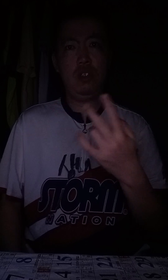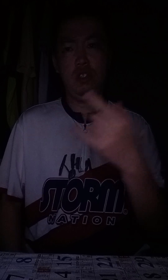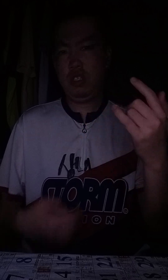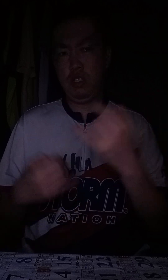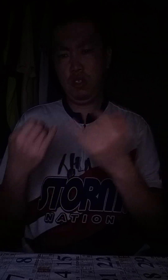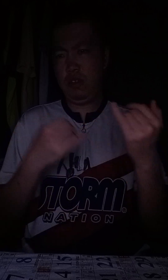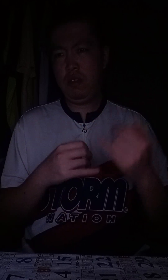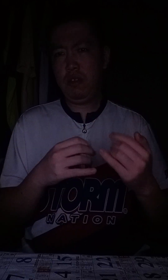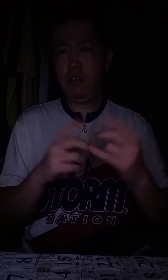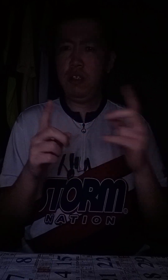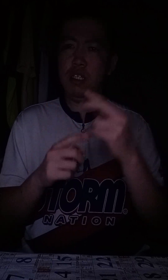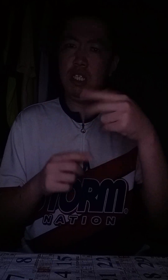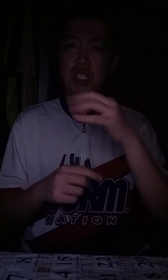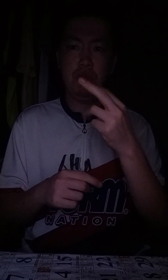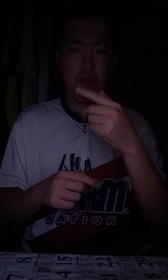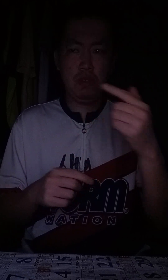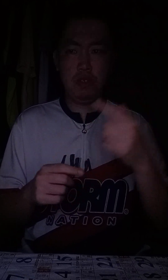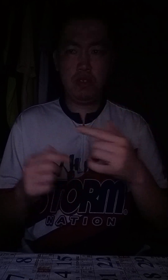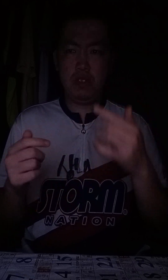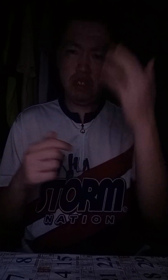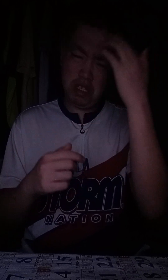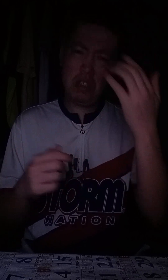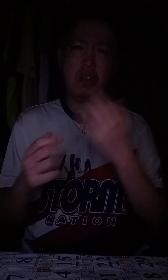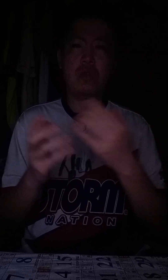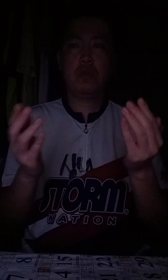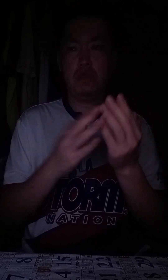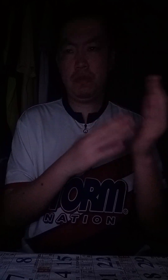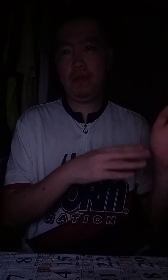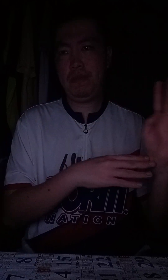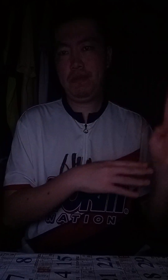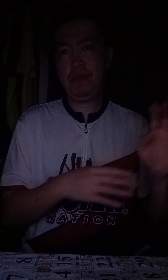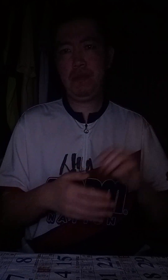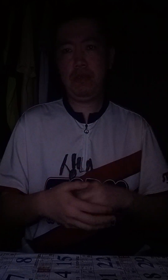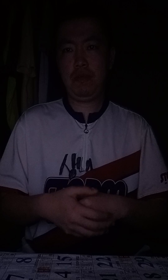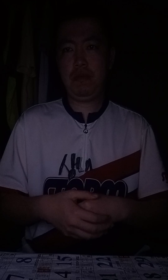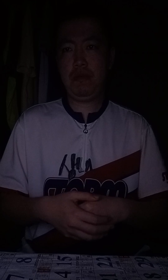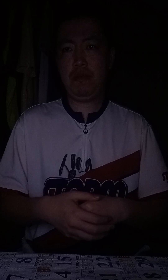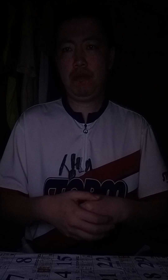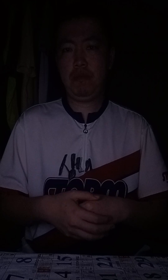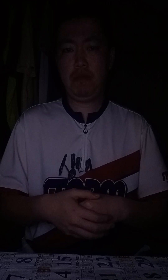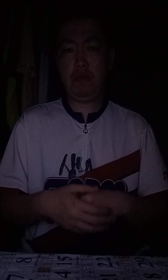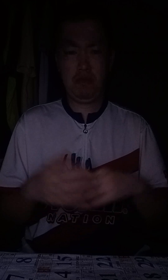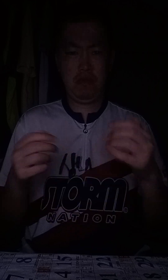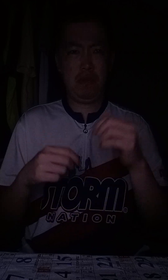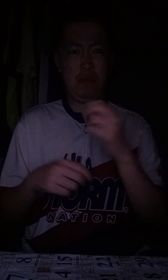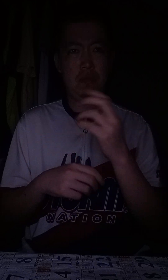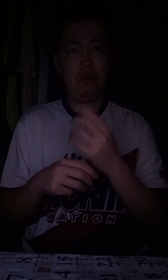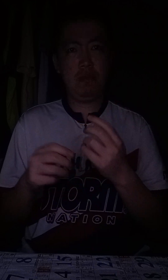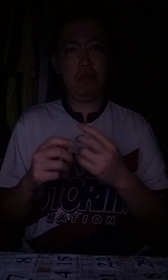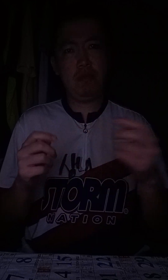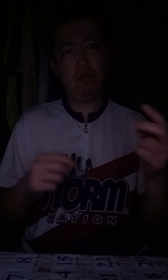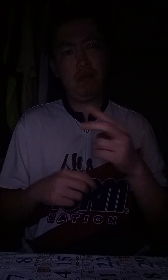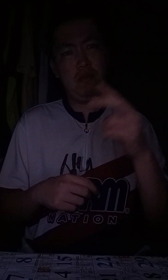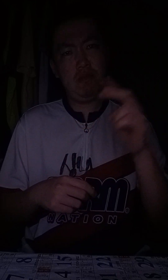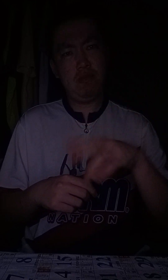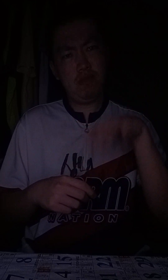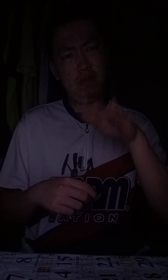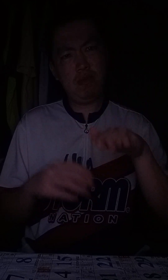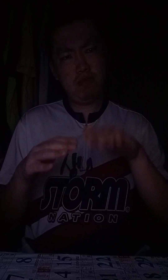있던 25살 김모 씨가 크게 다쳐 병원으로 옮겨졌습니다. 트럭 운전자는 경찰 조사에서 속도를 줄이며